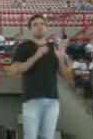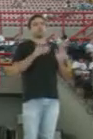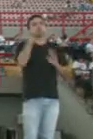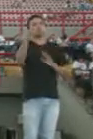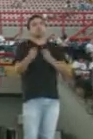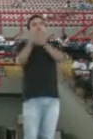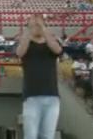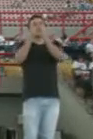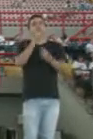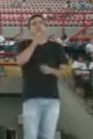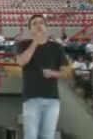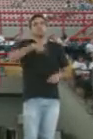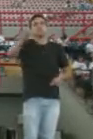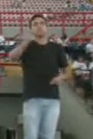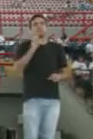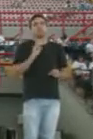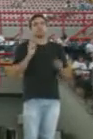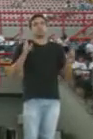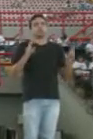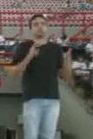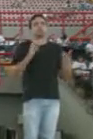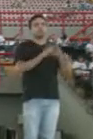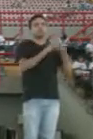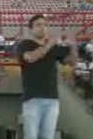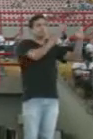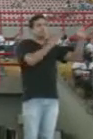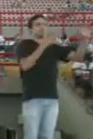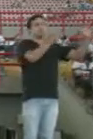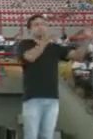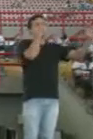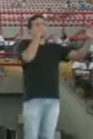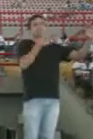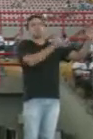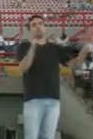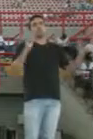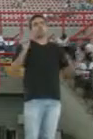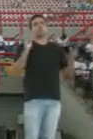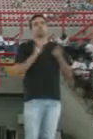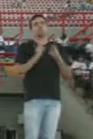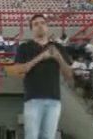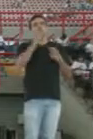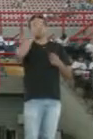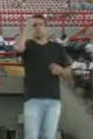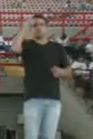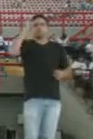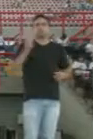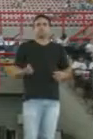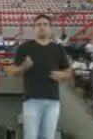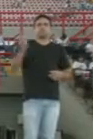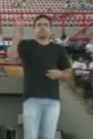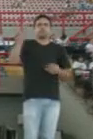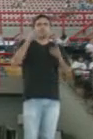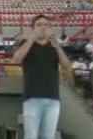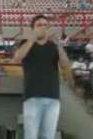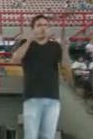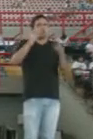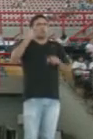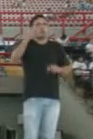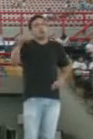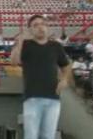missa eu vou, ok? Nem culto evangélico, nem nada. E tem uns que dizem assim, ou essa pessoa é muito religiosa, ou